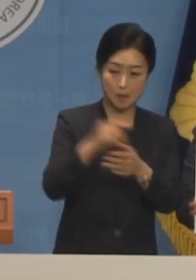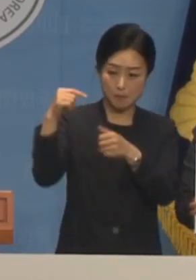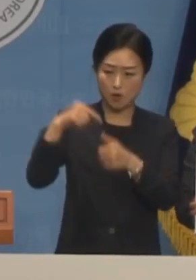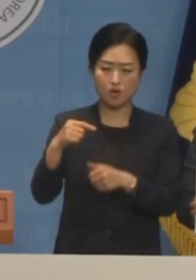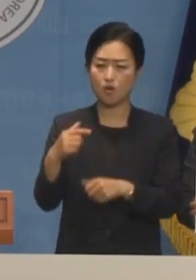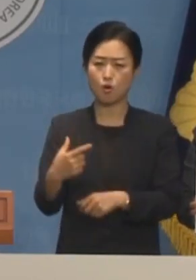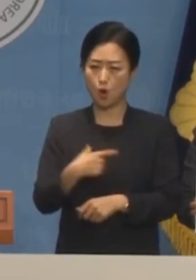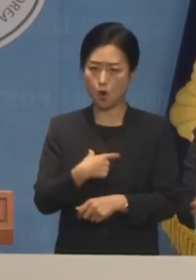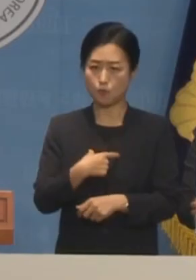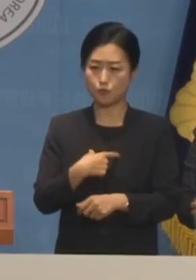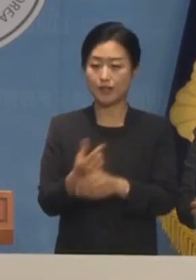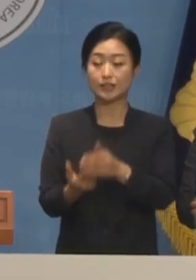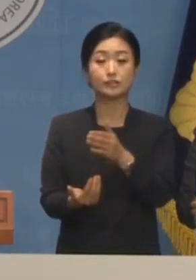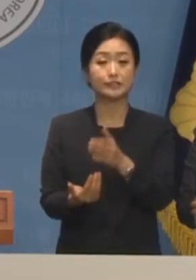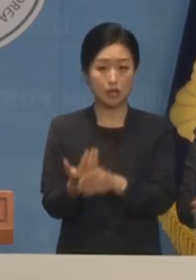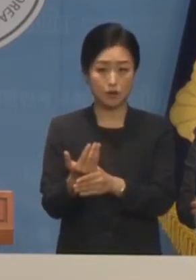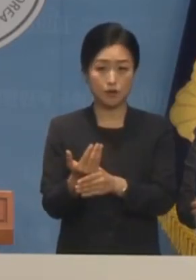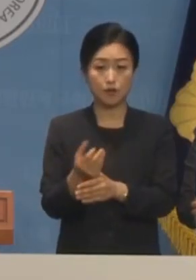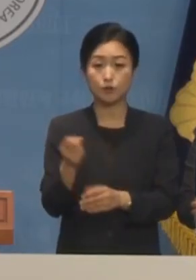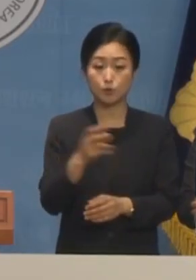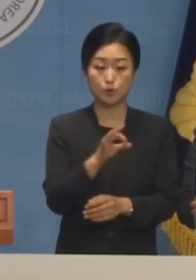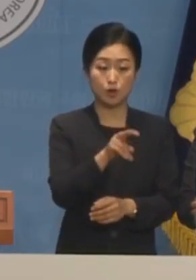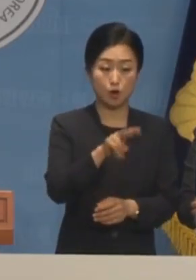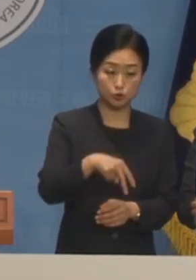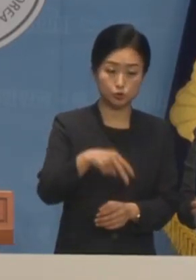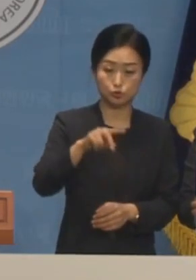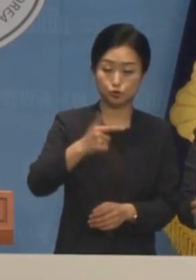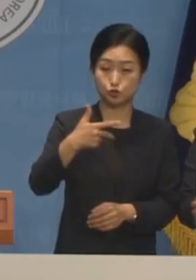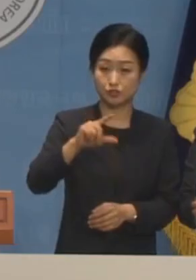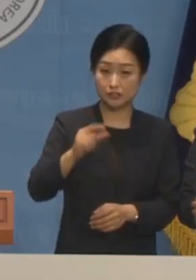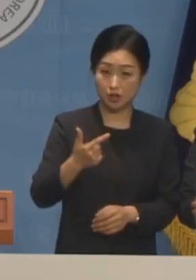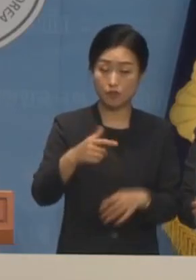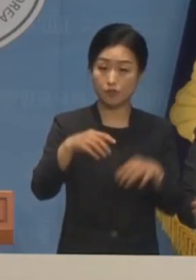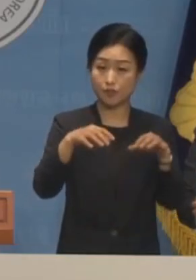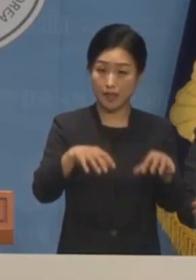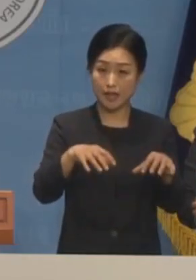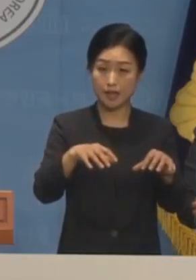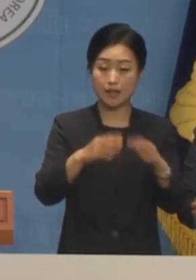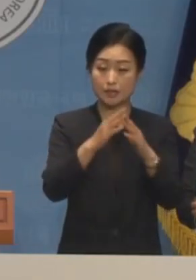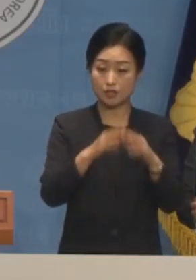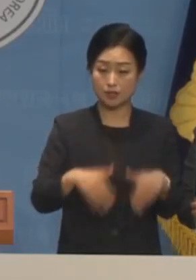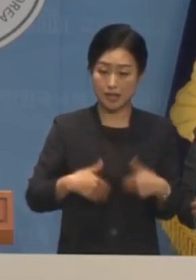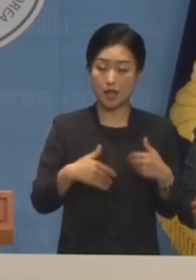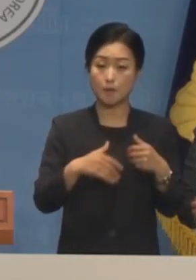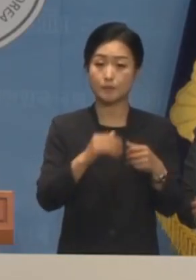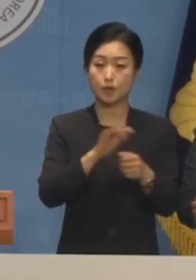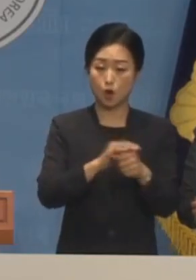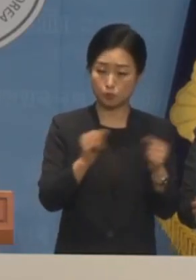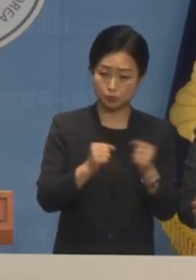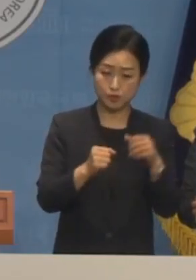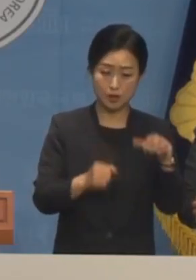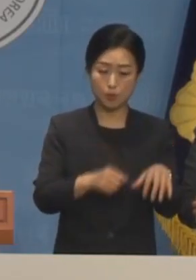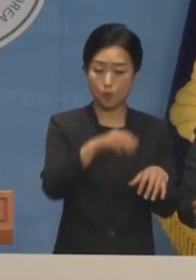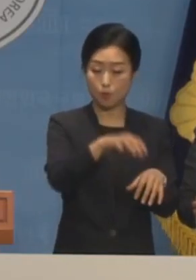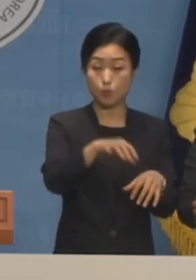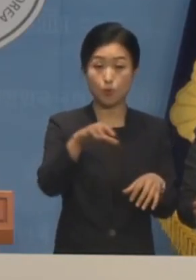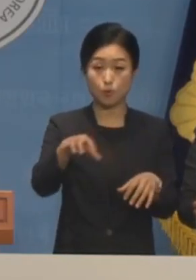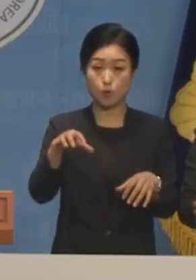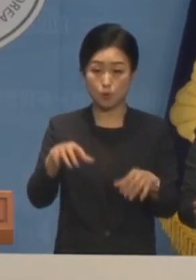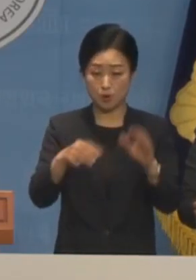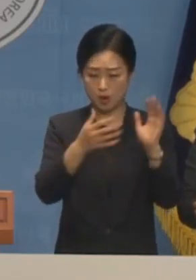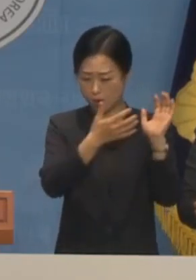정의하고 있며 을비롯한 전남 전북 경남지역에서 발생한